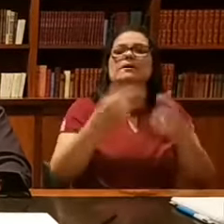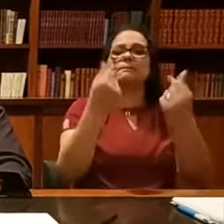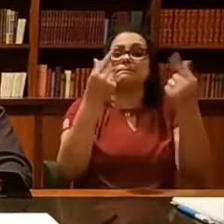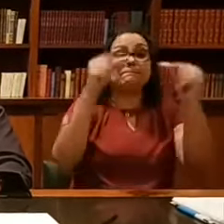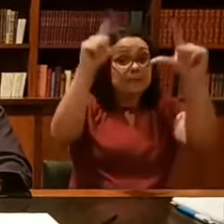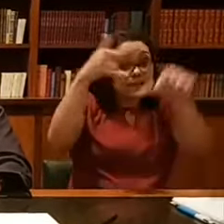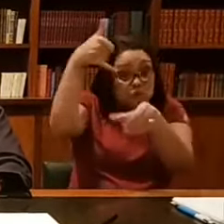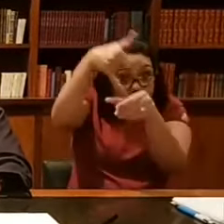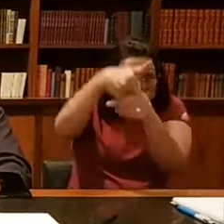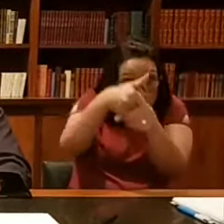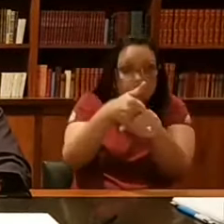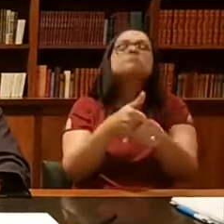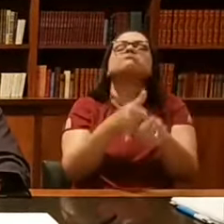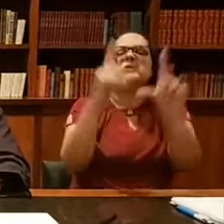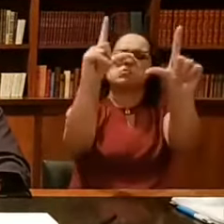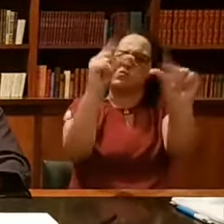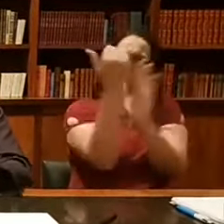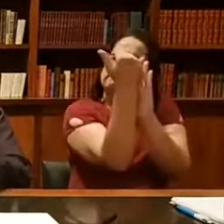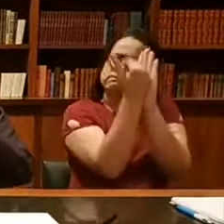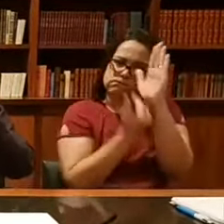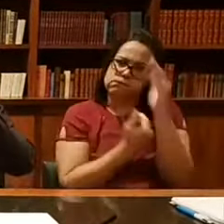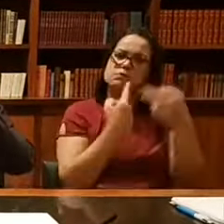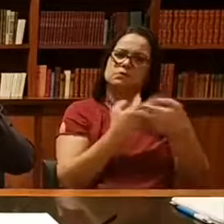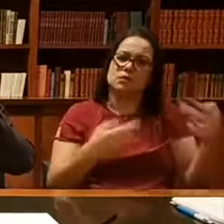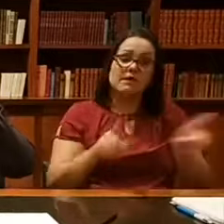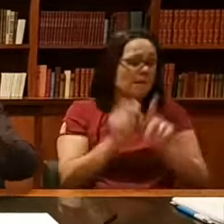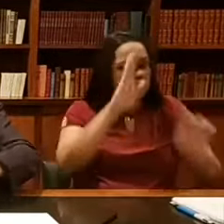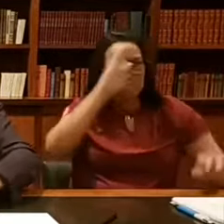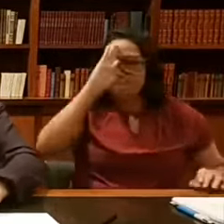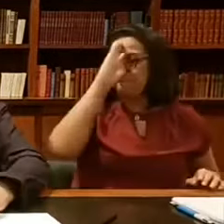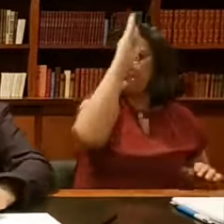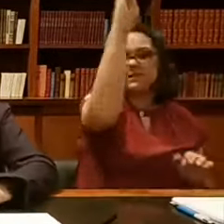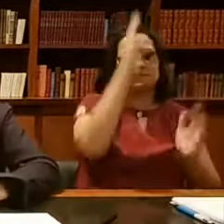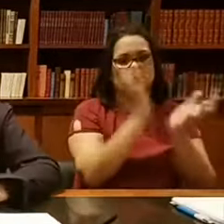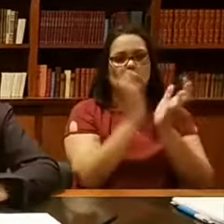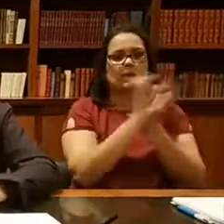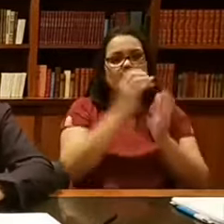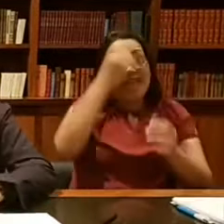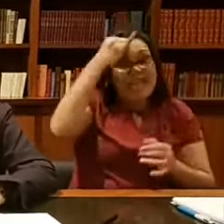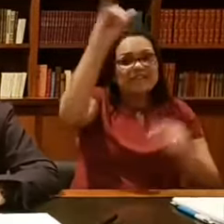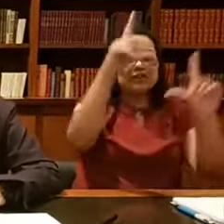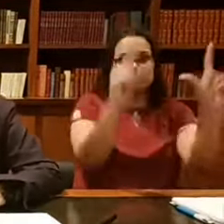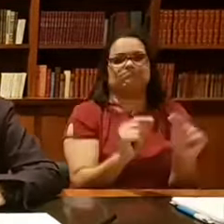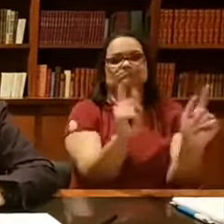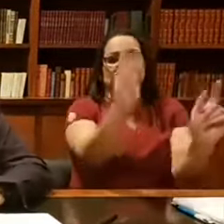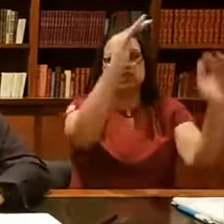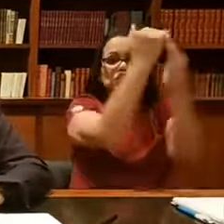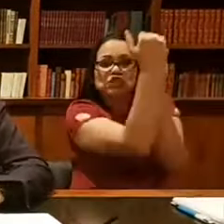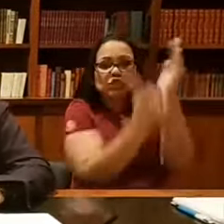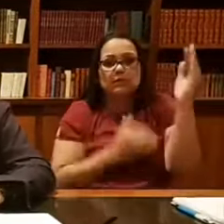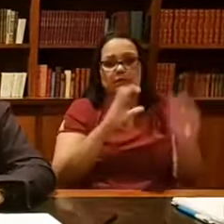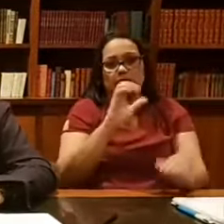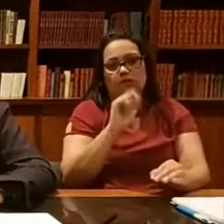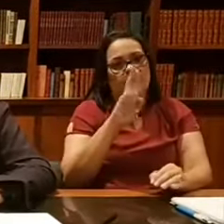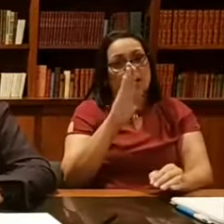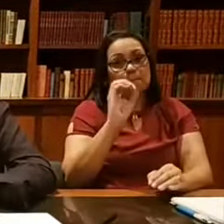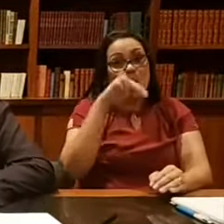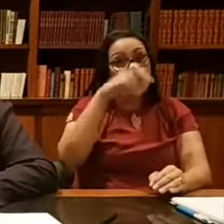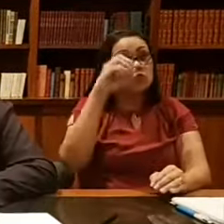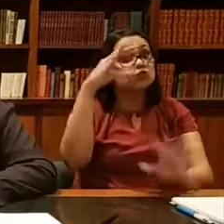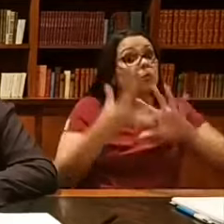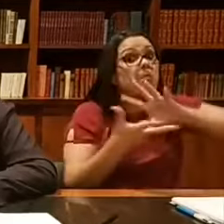esse programa vai estruturar esse programa, que vai ser o maior programa de descarbonização do mundo. Acho que é isso. Vamos em frente.